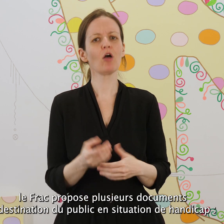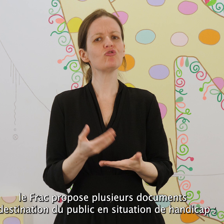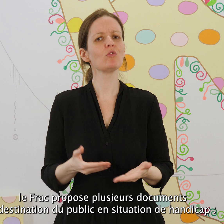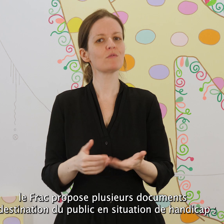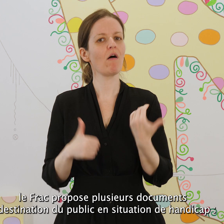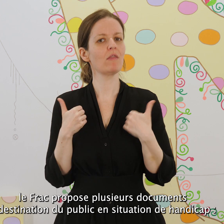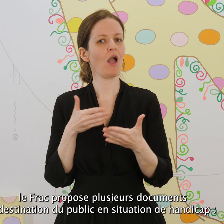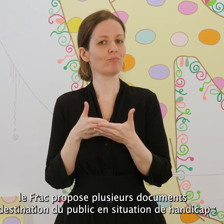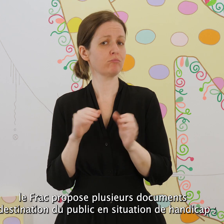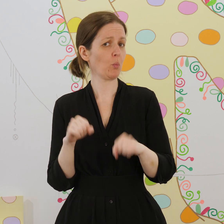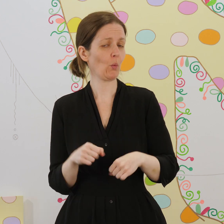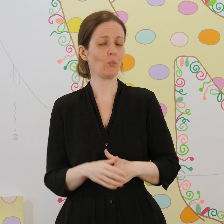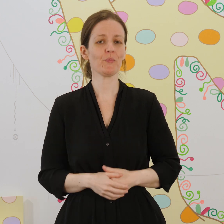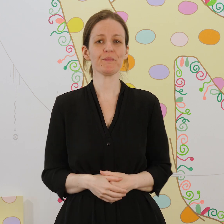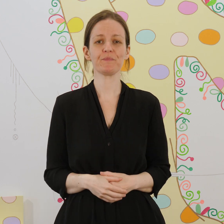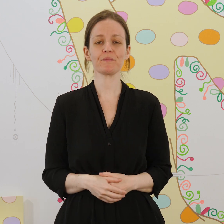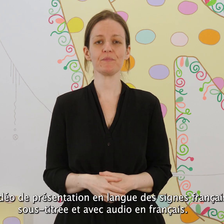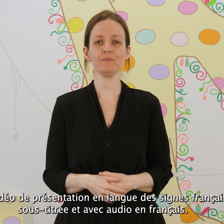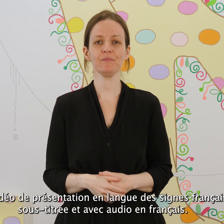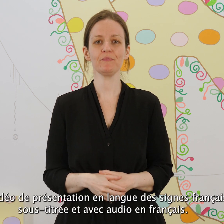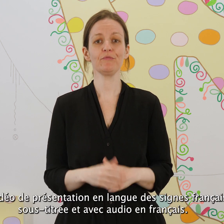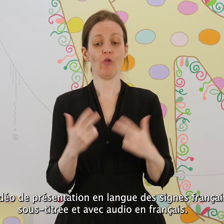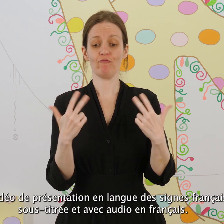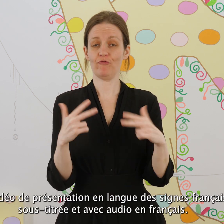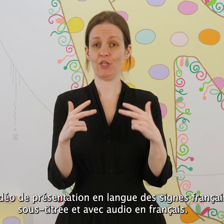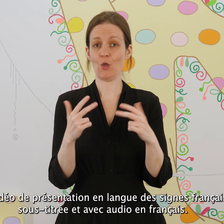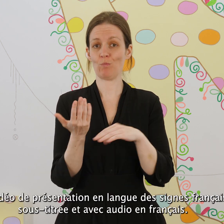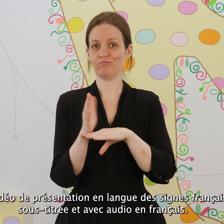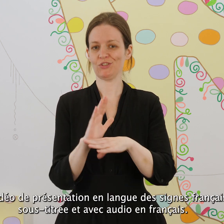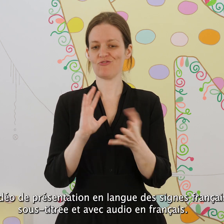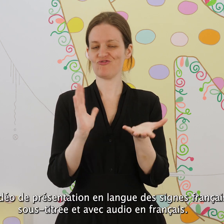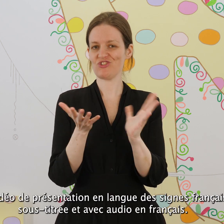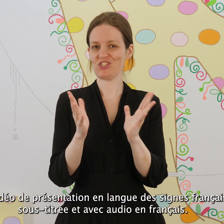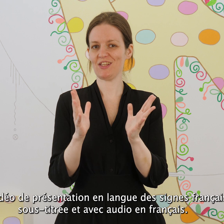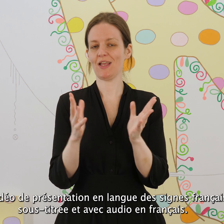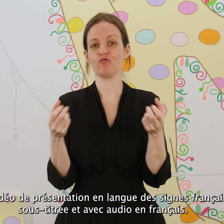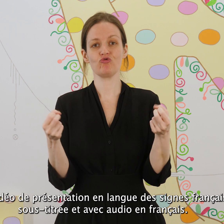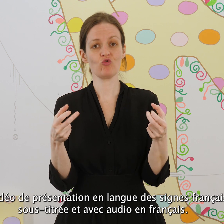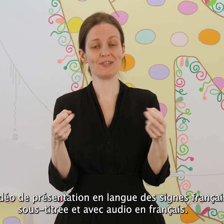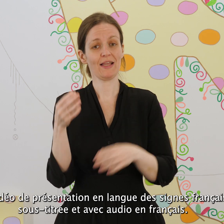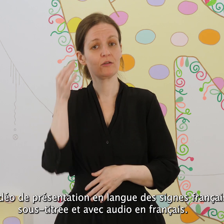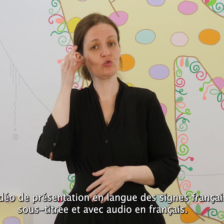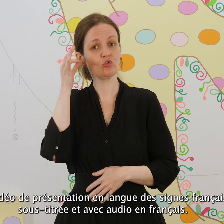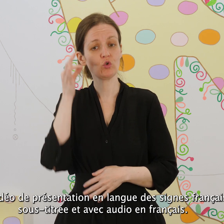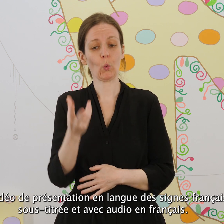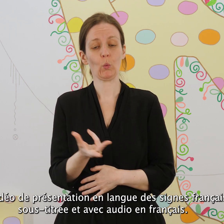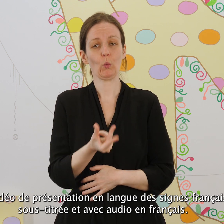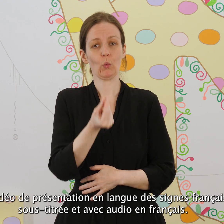de handicap. Une vidéo de présentation en langue des signes française, sous-titrée et avec audio en